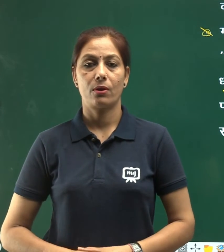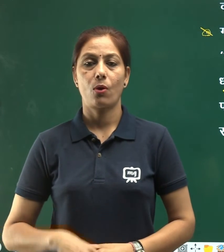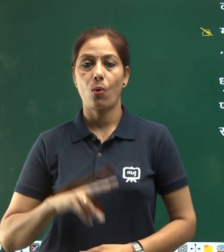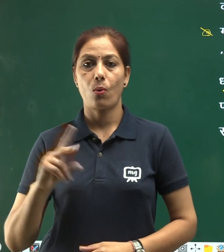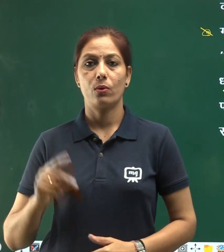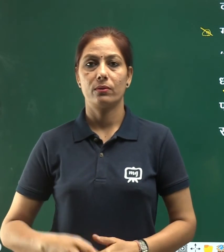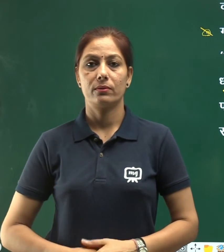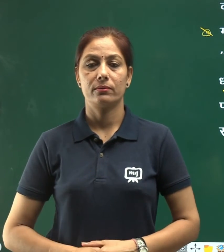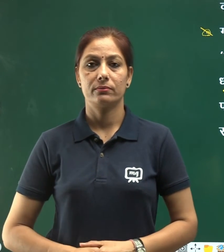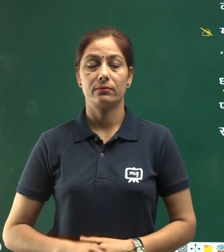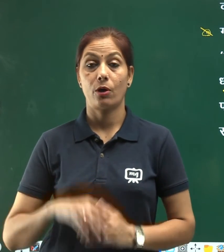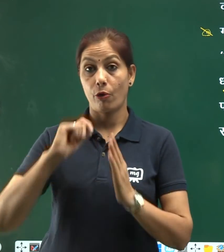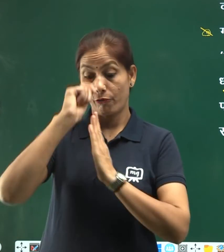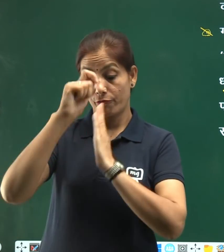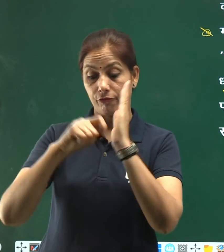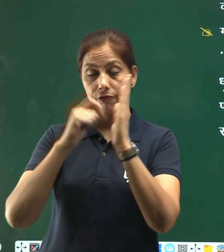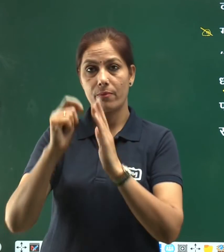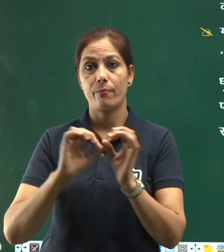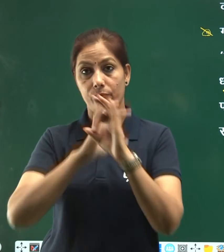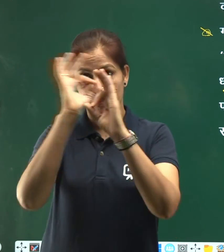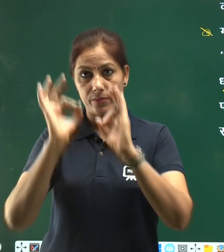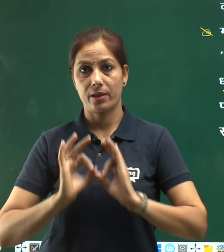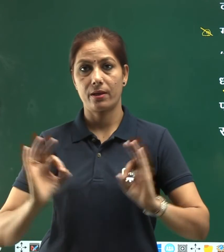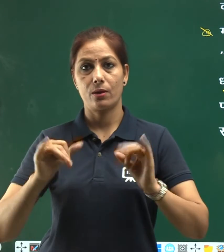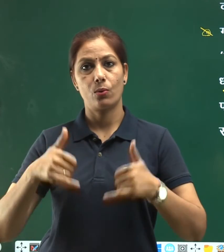और फिल्म पूरी हुई।